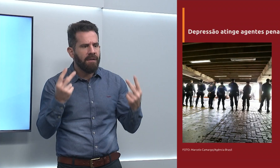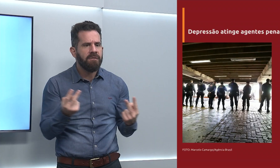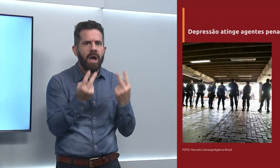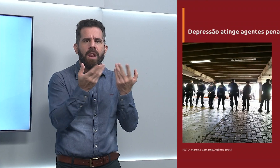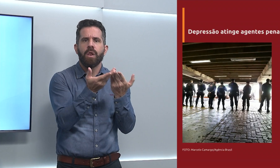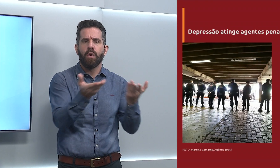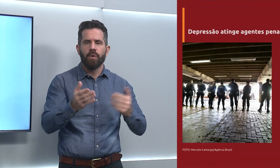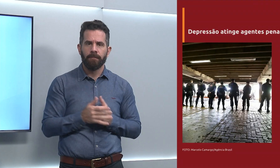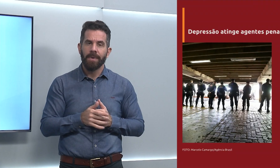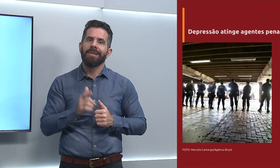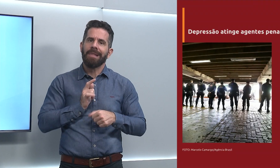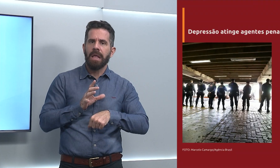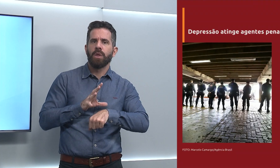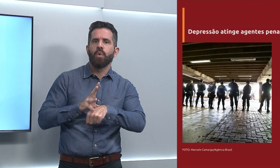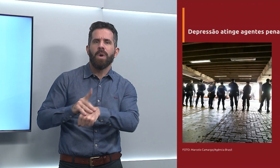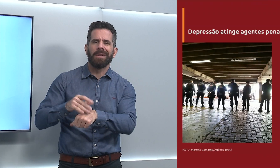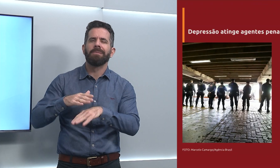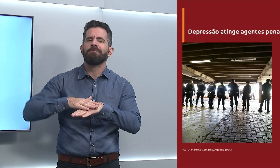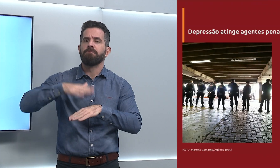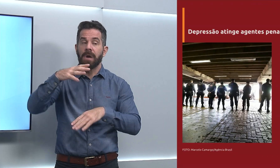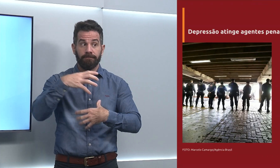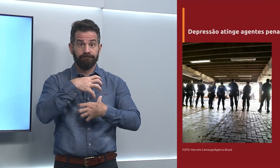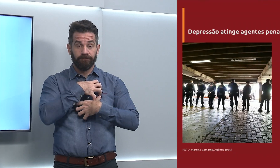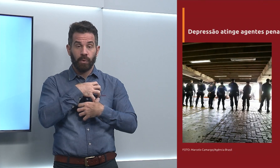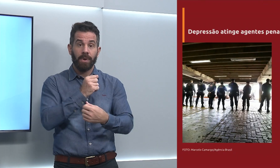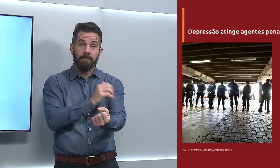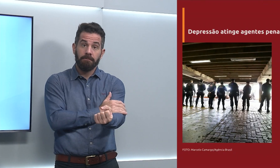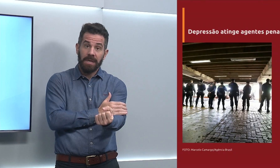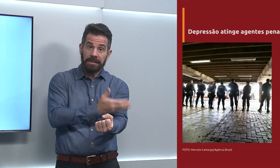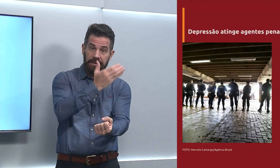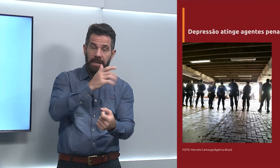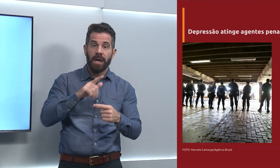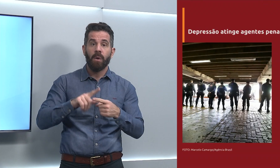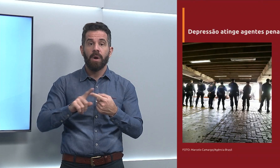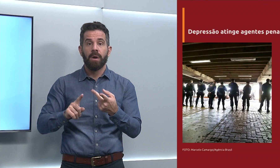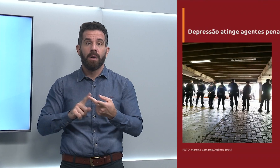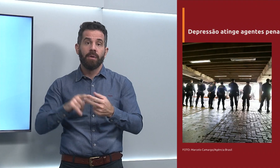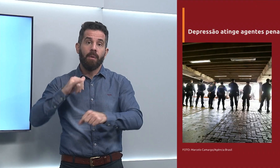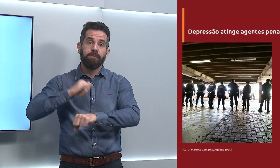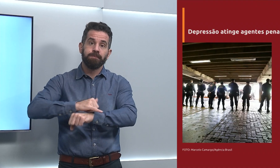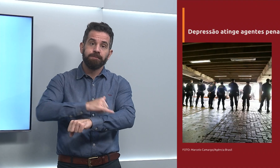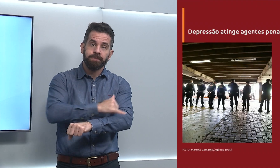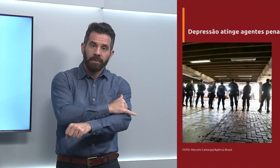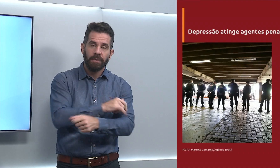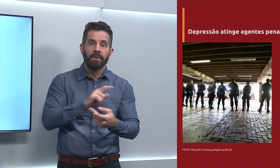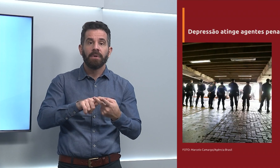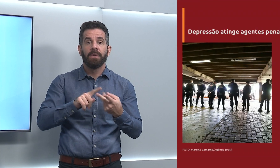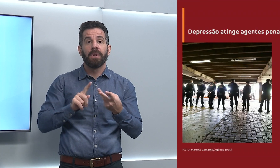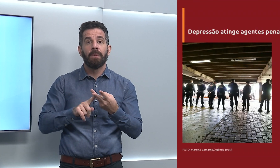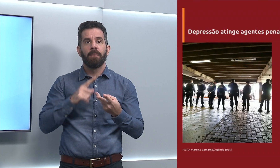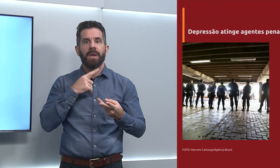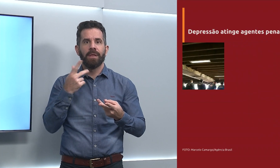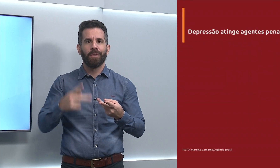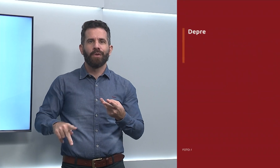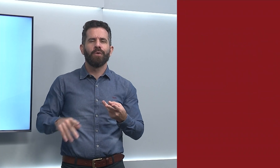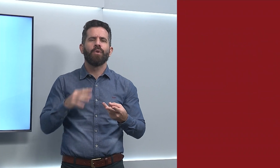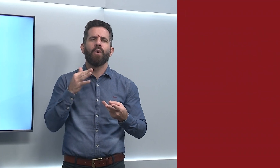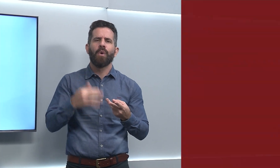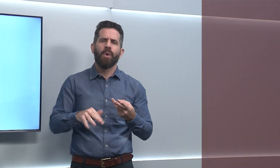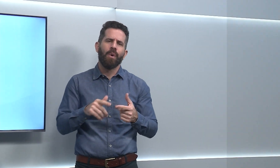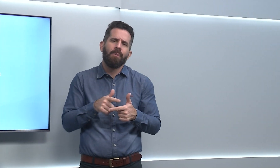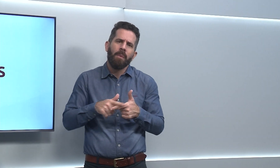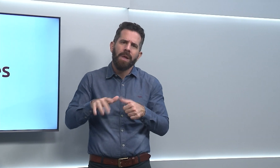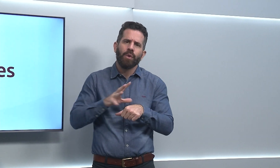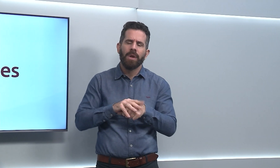as doenças físicas mais citadas estão hipertensão, obesidade e problemas ortopédicos. Diante